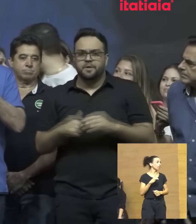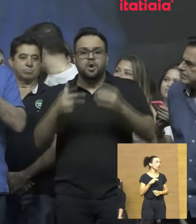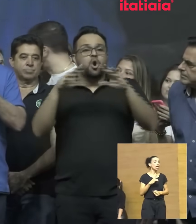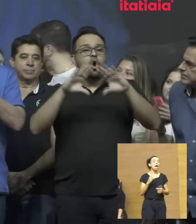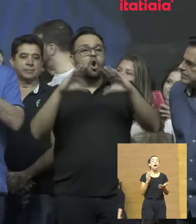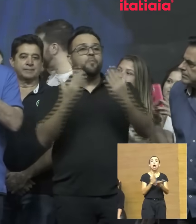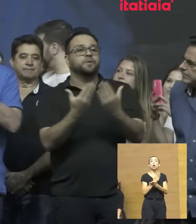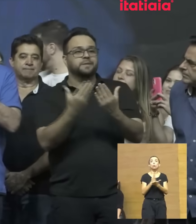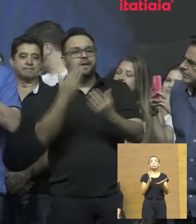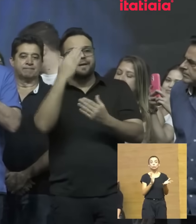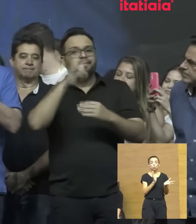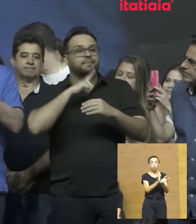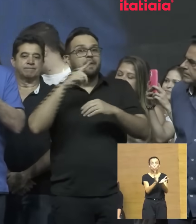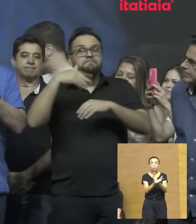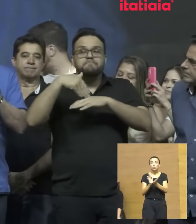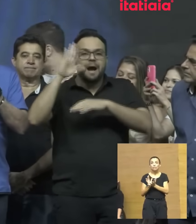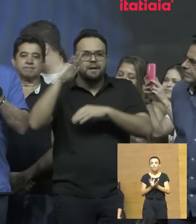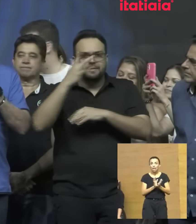comunidades que têm mais gente